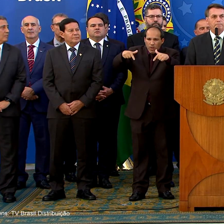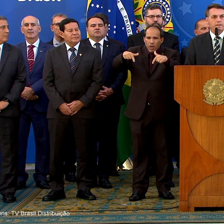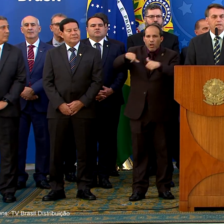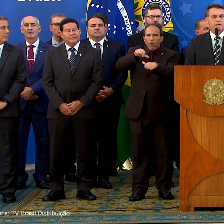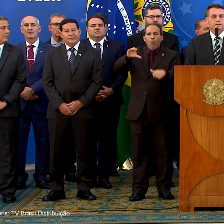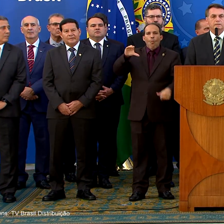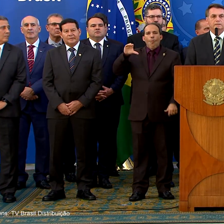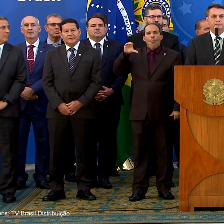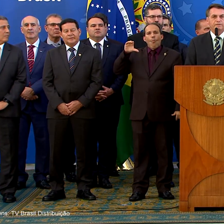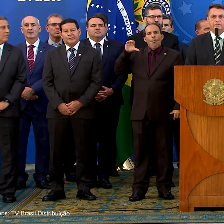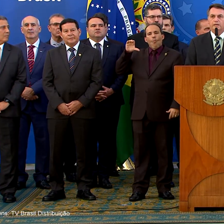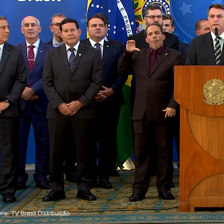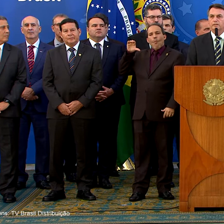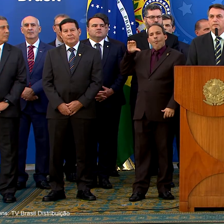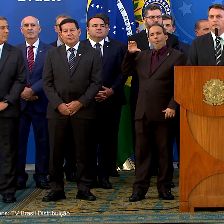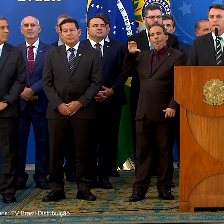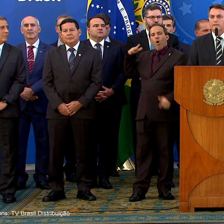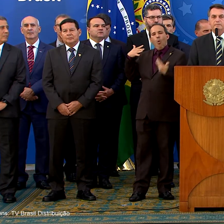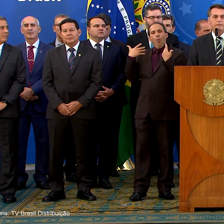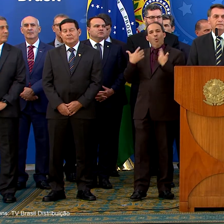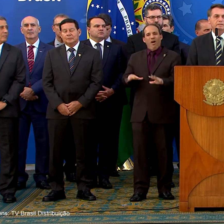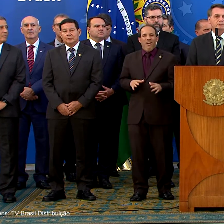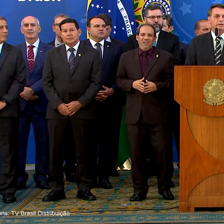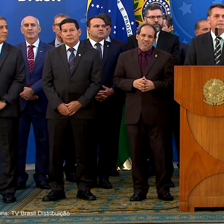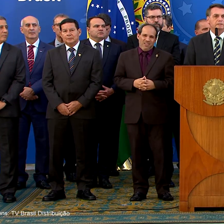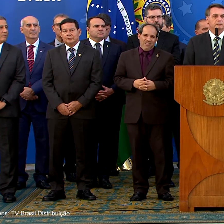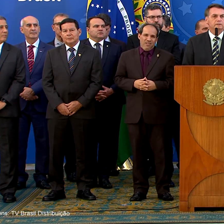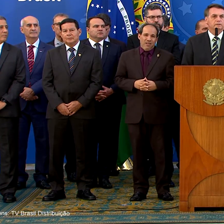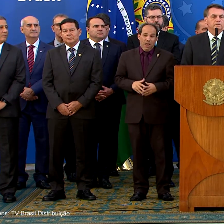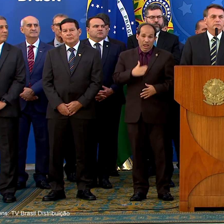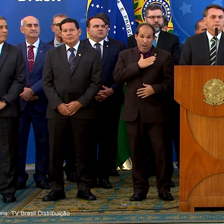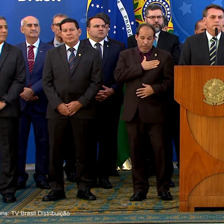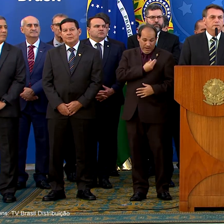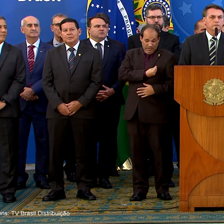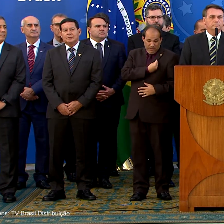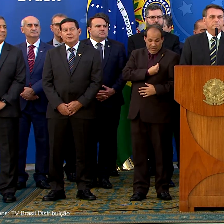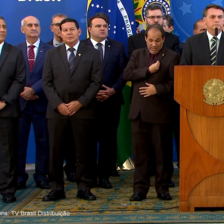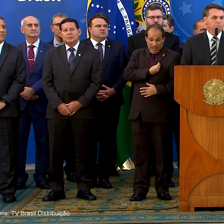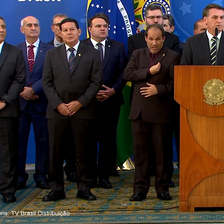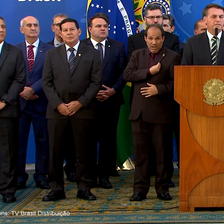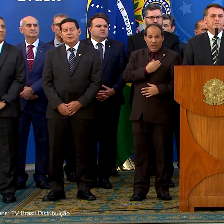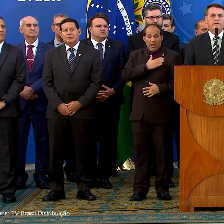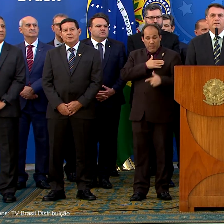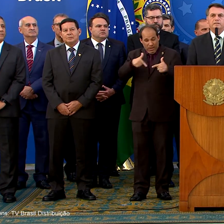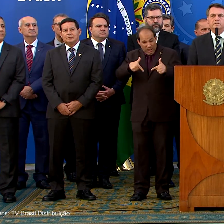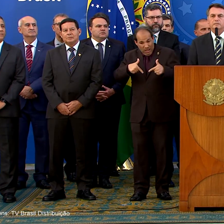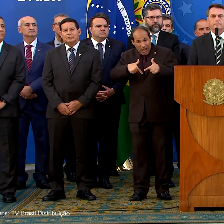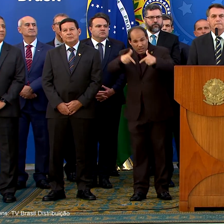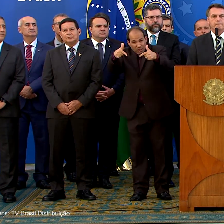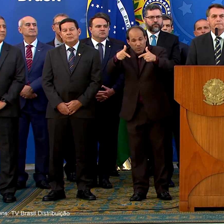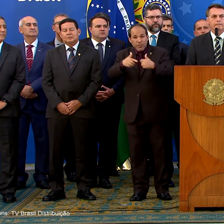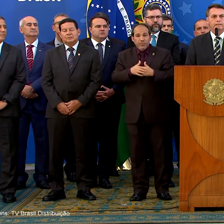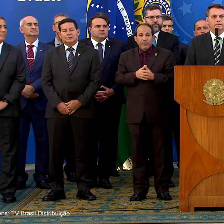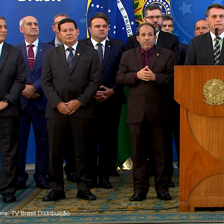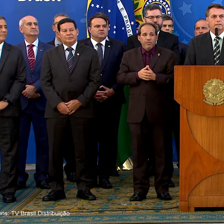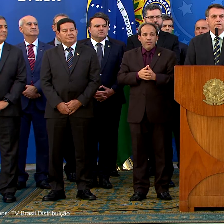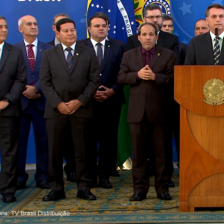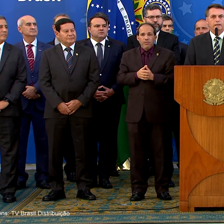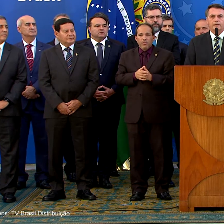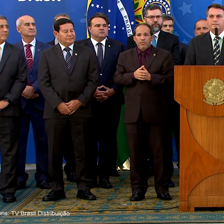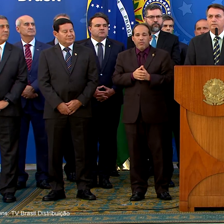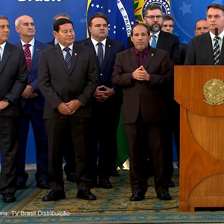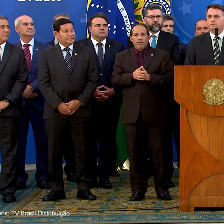a minha vida as minhas ações e muitas vezes